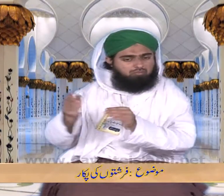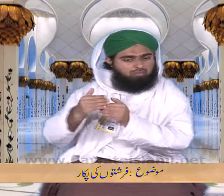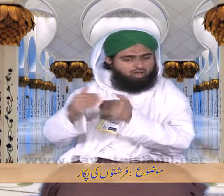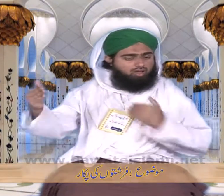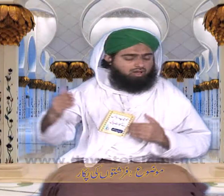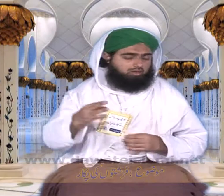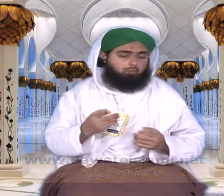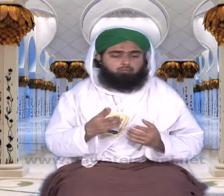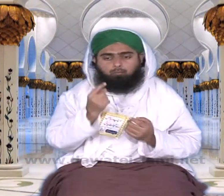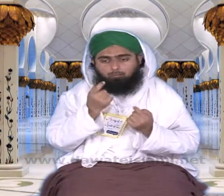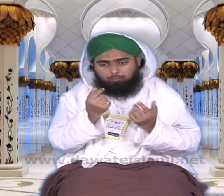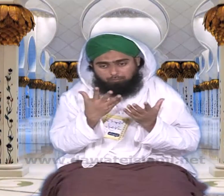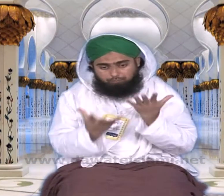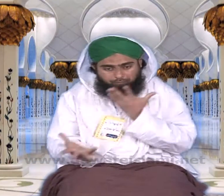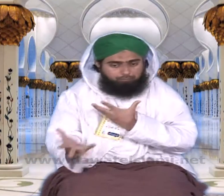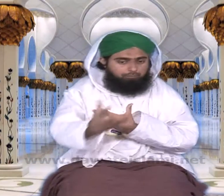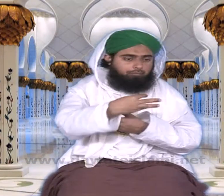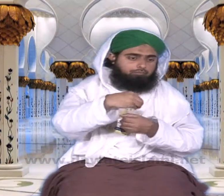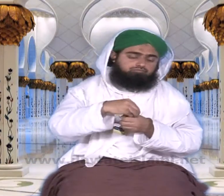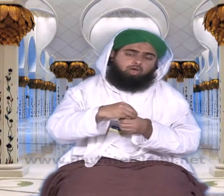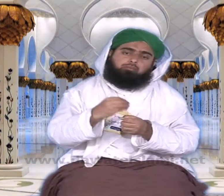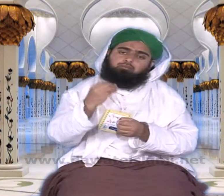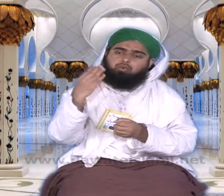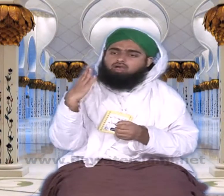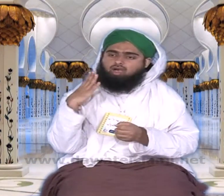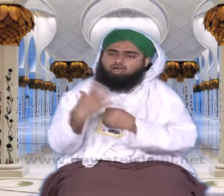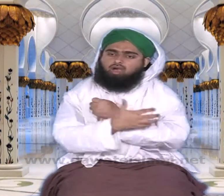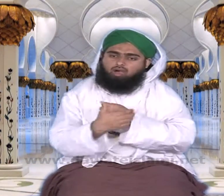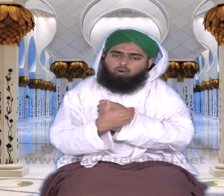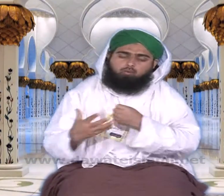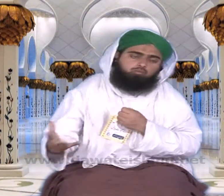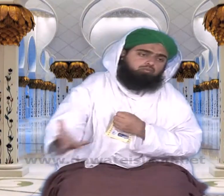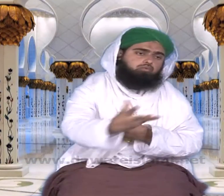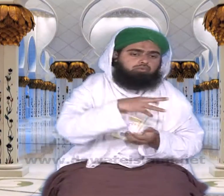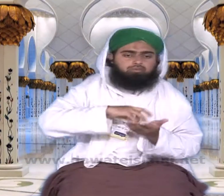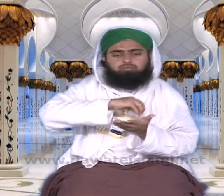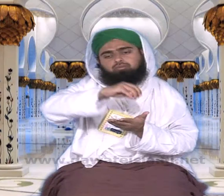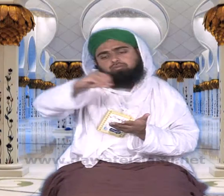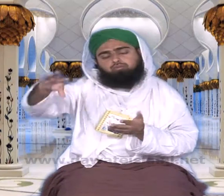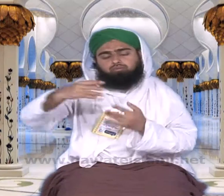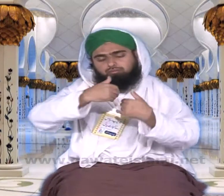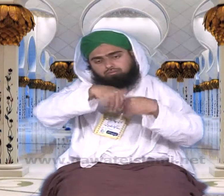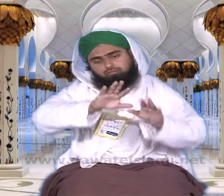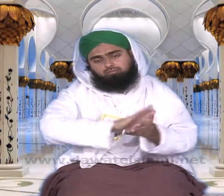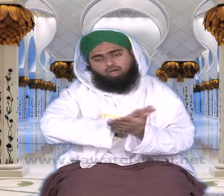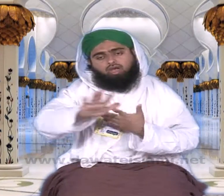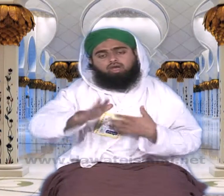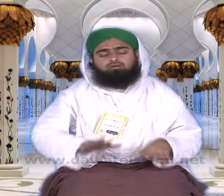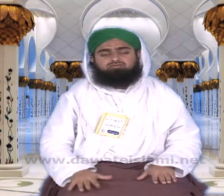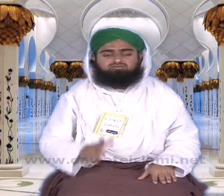دنیا سے ٹوٹ گیا اس نے سارا مال مطاہ اللہ کی راہ میں لتا دیا اور وہ بھی اللہ اللہ